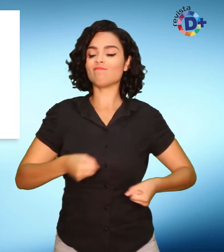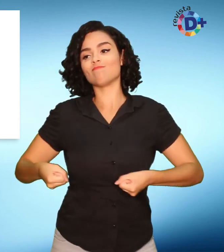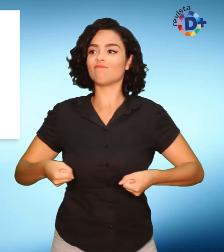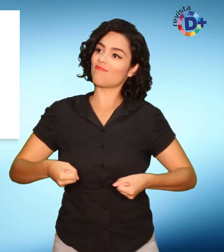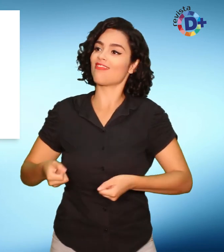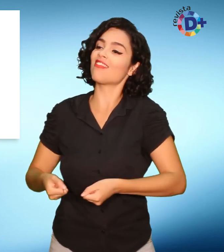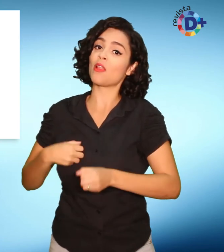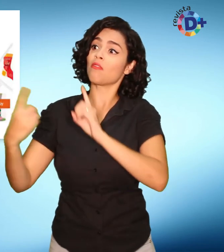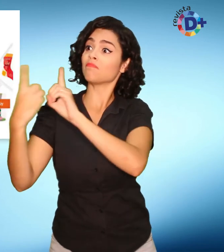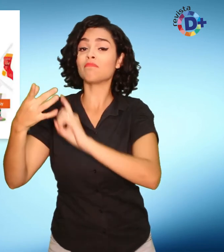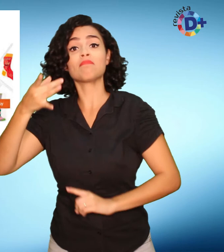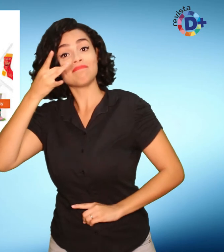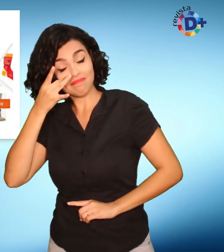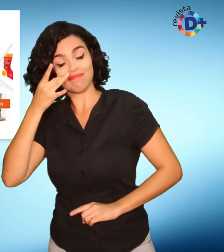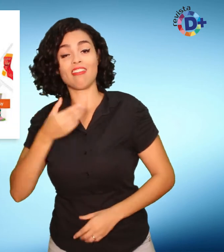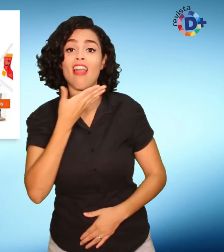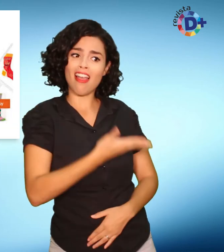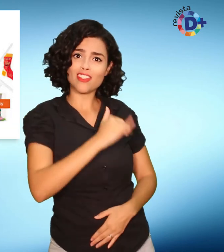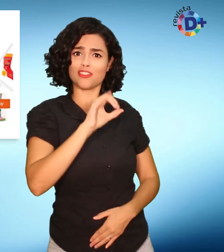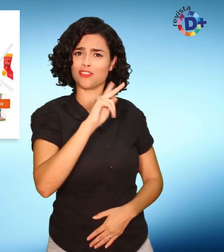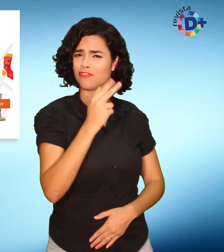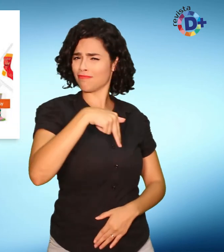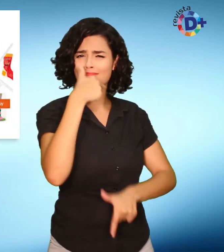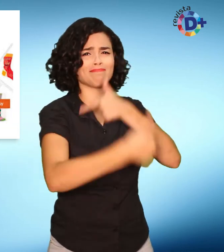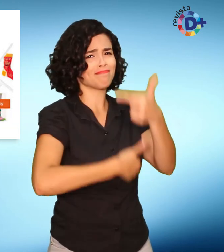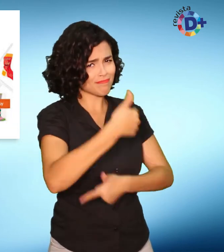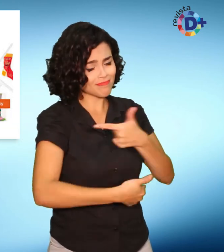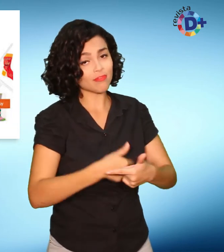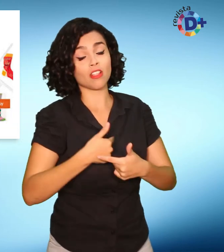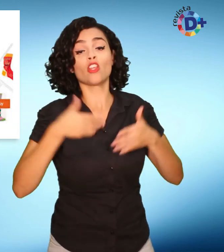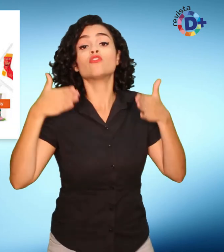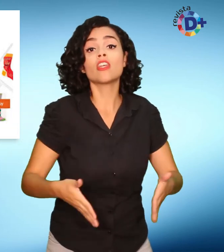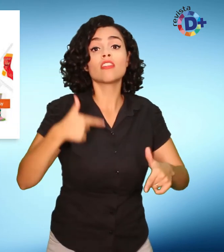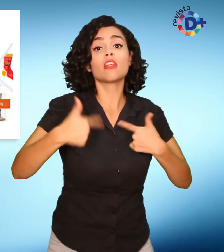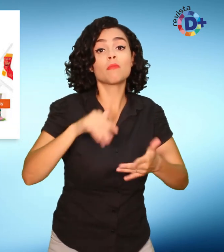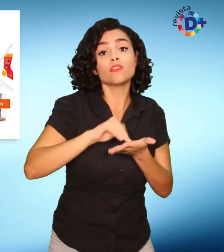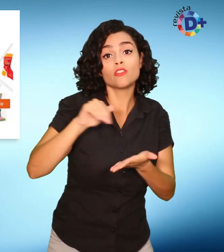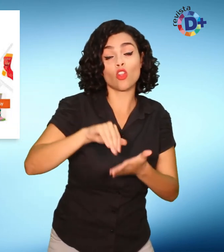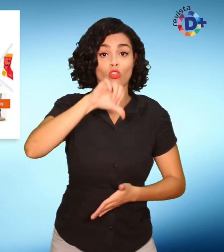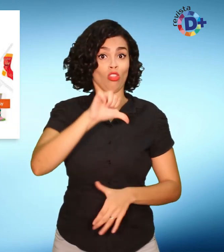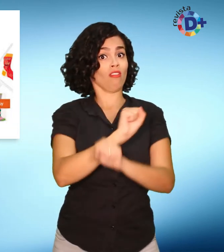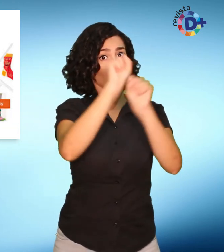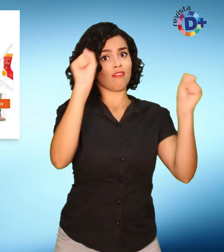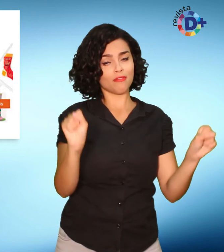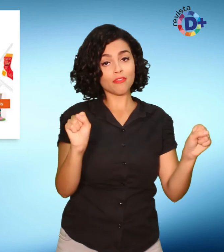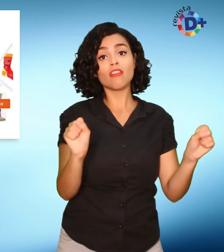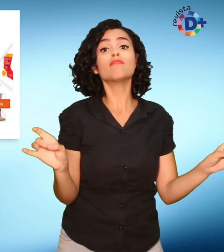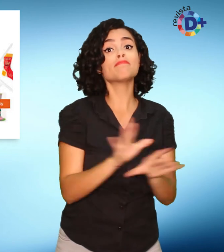pessoalmente ele trabalha muito na empresa nós chegamos ao escritório antes das nove e saímos na maioria